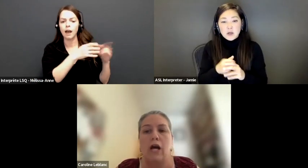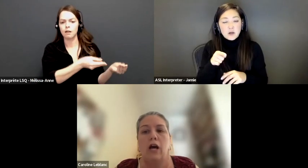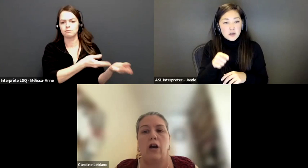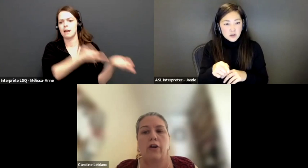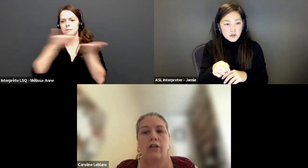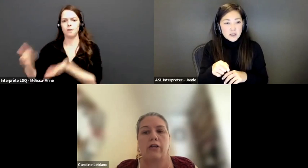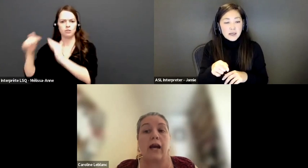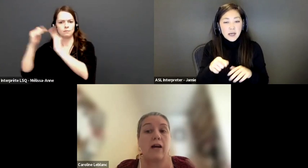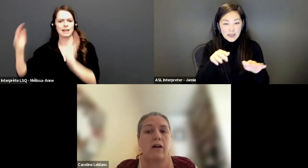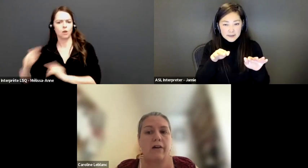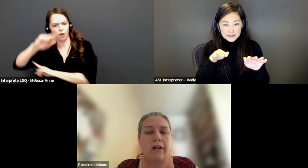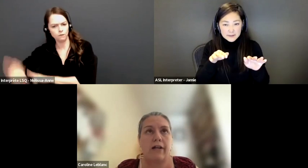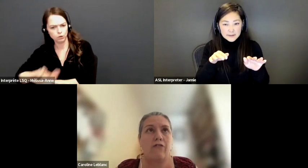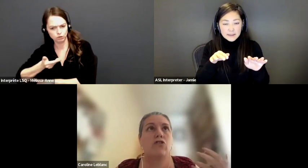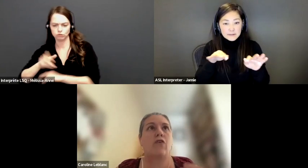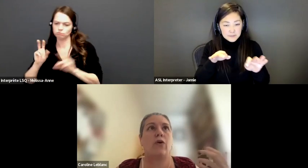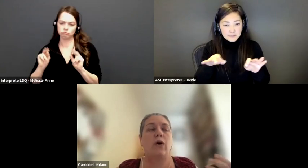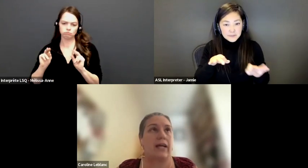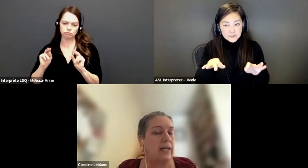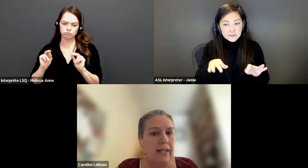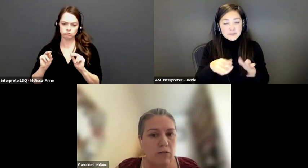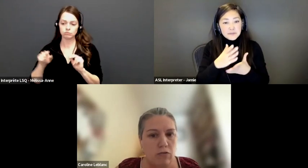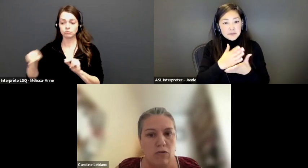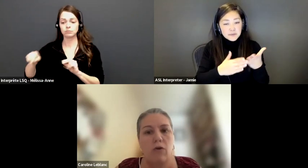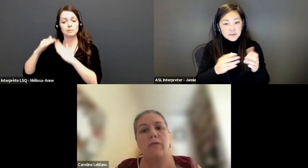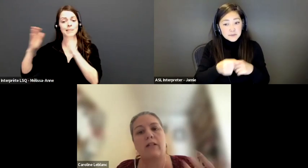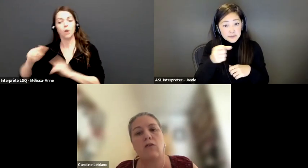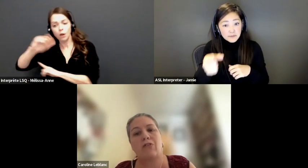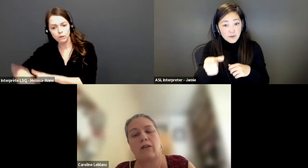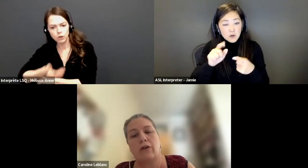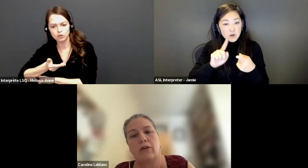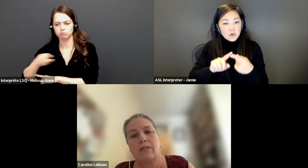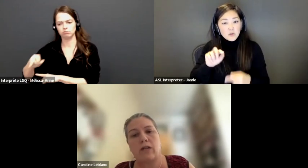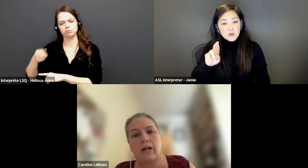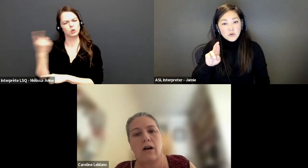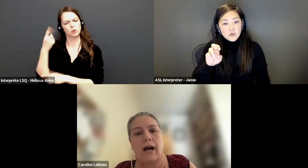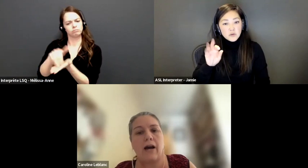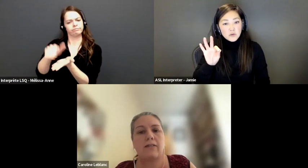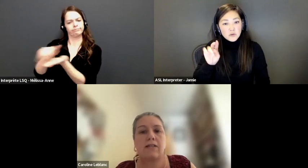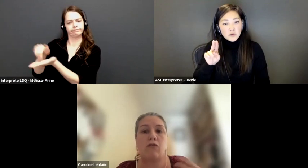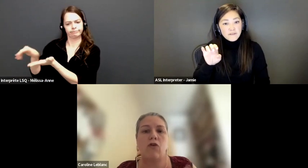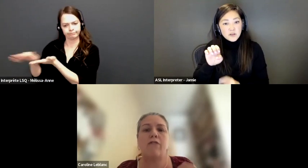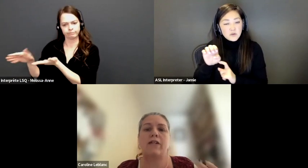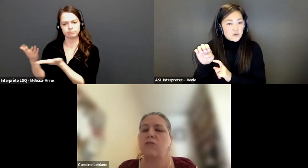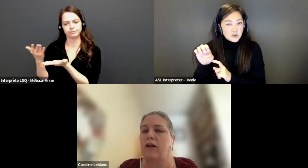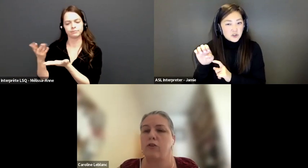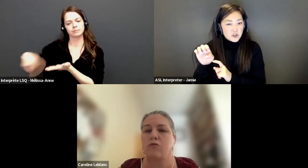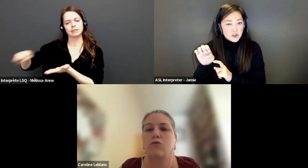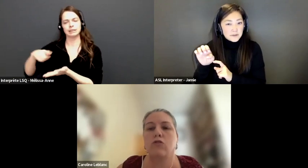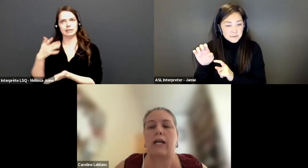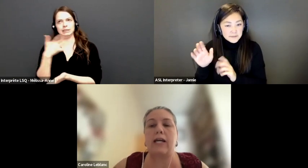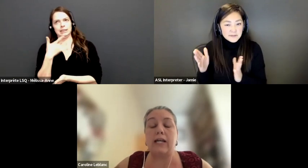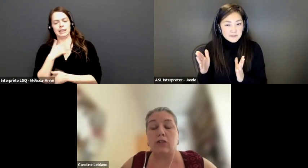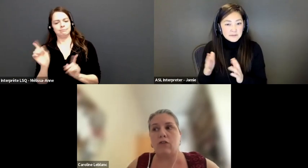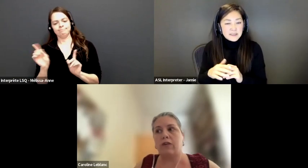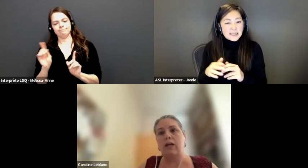solution, car les refuges vont créer de l'exclusion et donc ils sont d'accord à ce qu'il faut offrir différentes